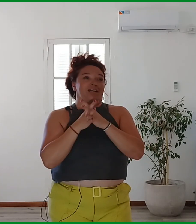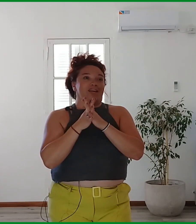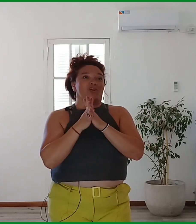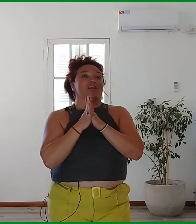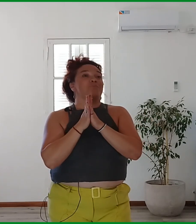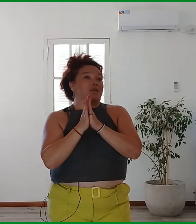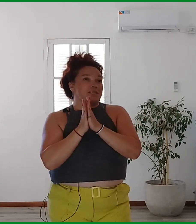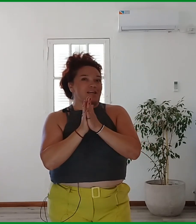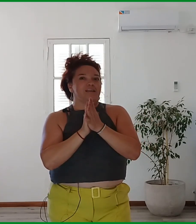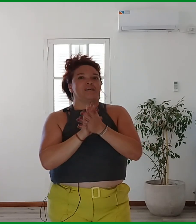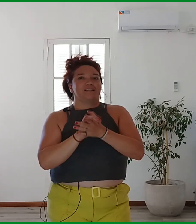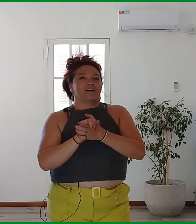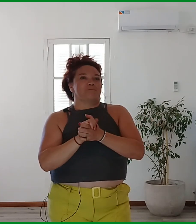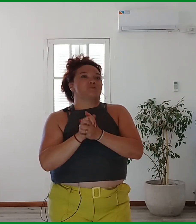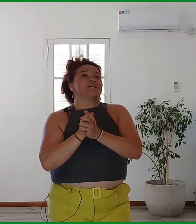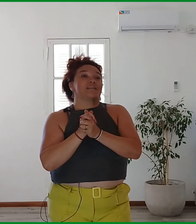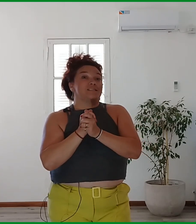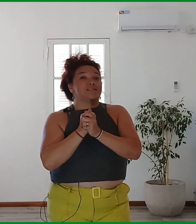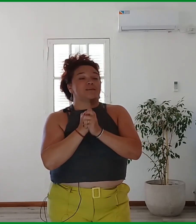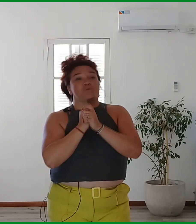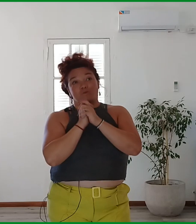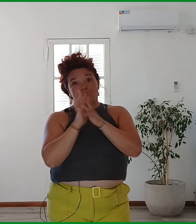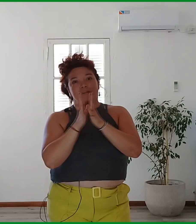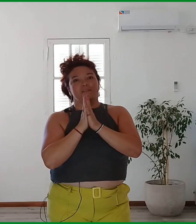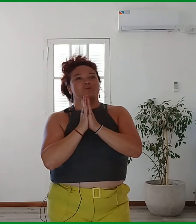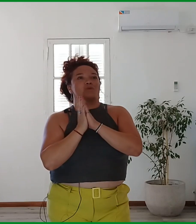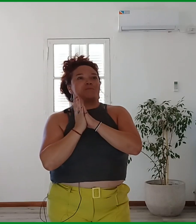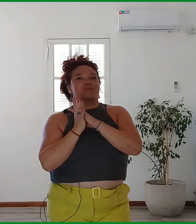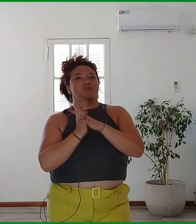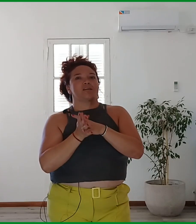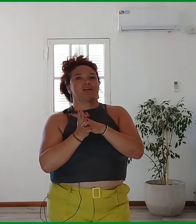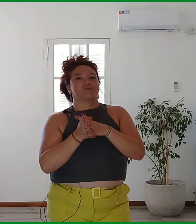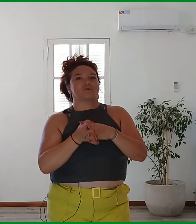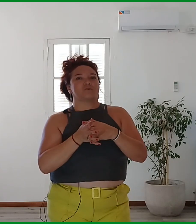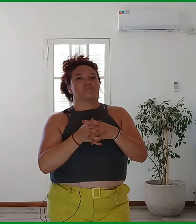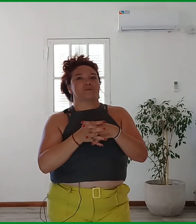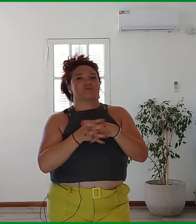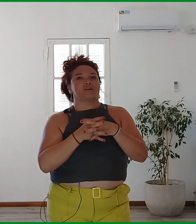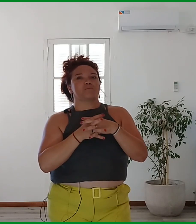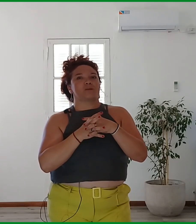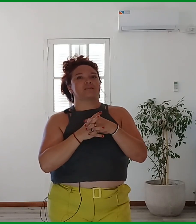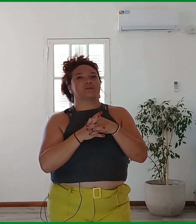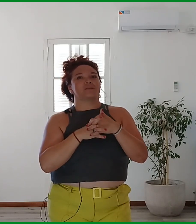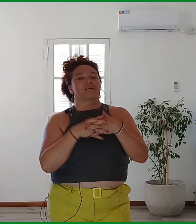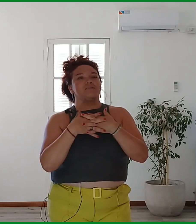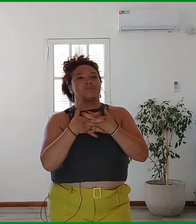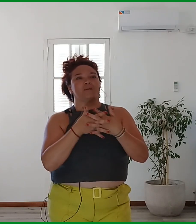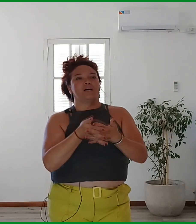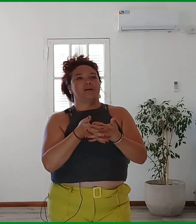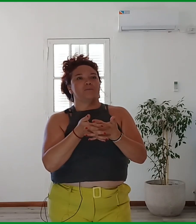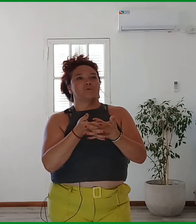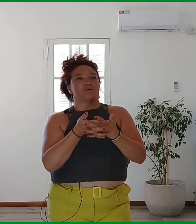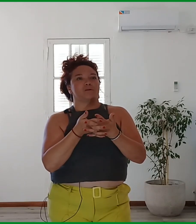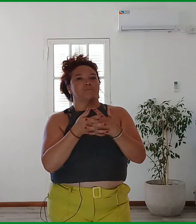lo respeta, hay mucha gente, por suerte, en su gran mayoría, que son personas que por ahí se ven tan interpeladas